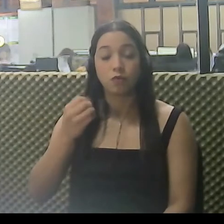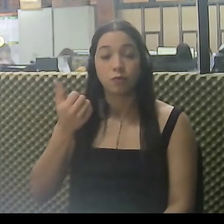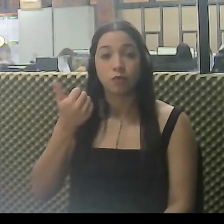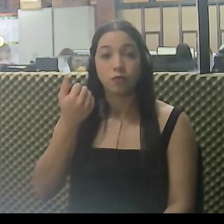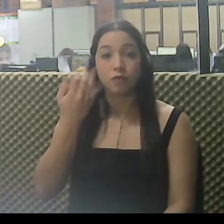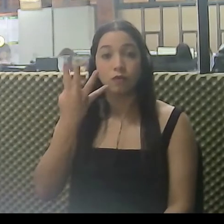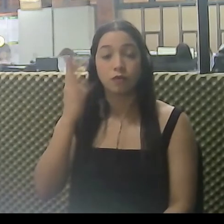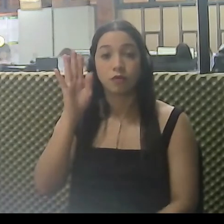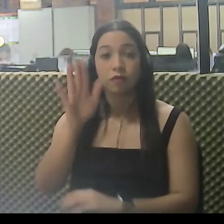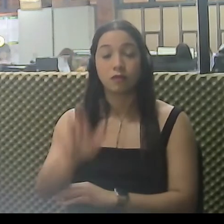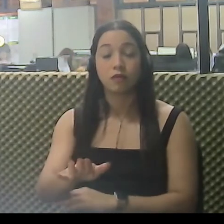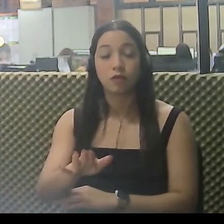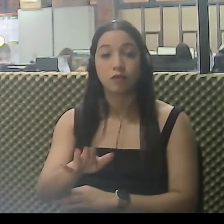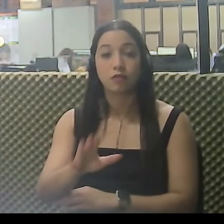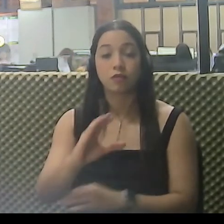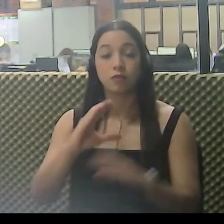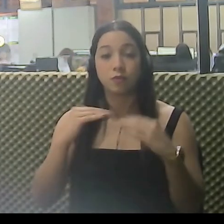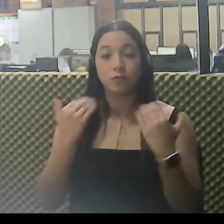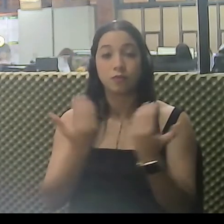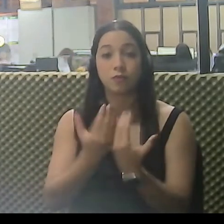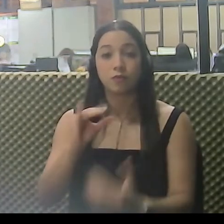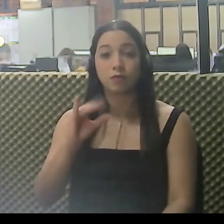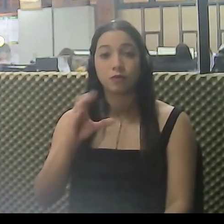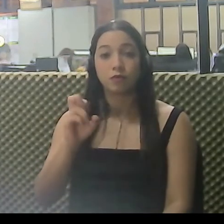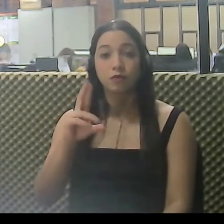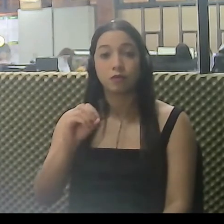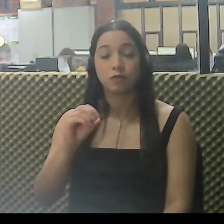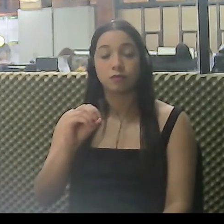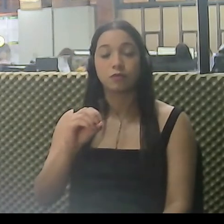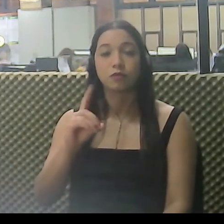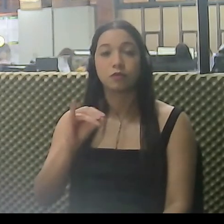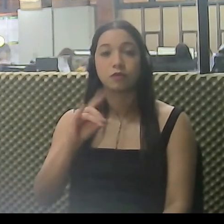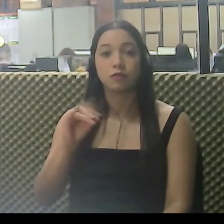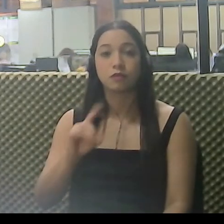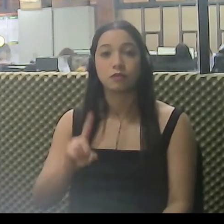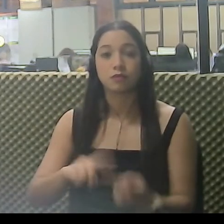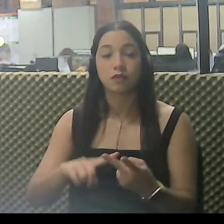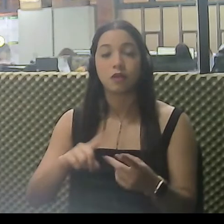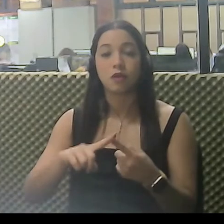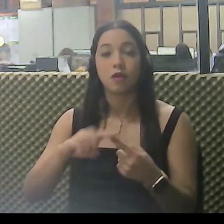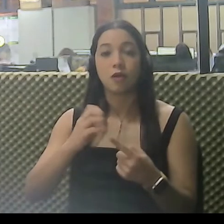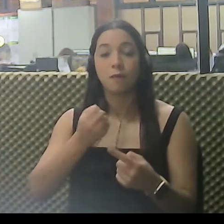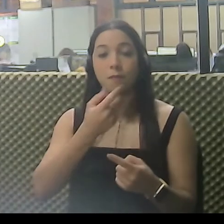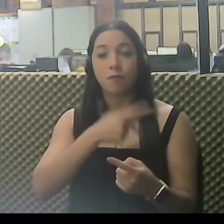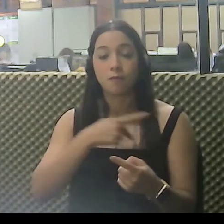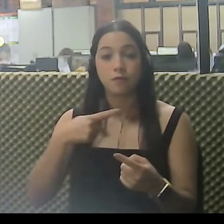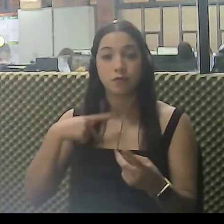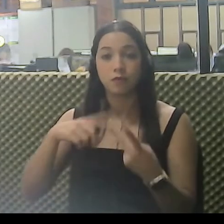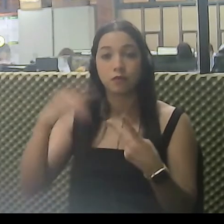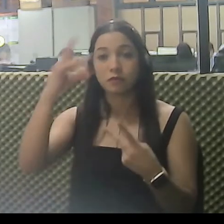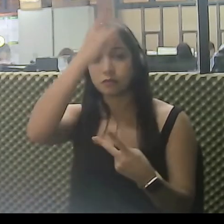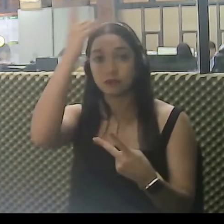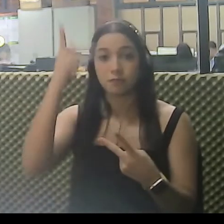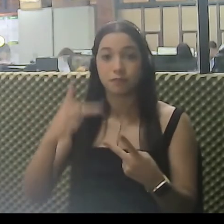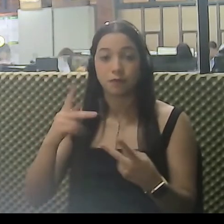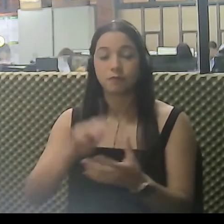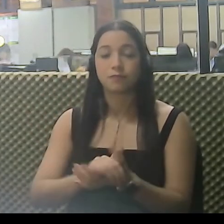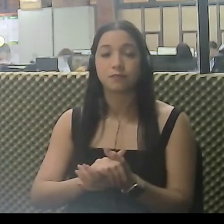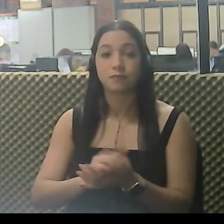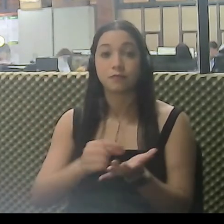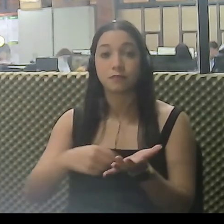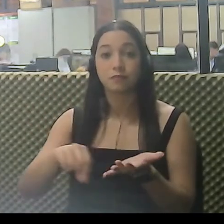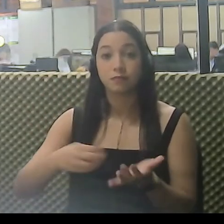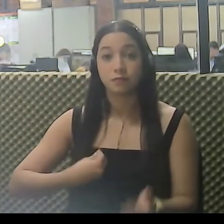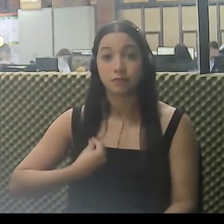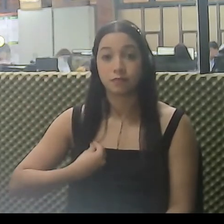no Auditório Cícero Diniz, para os cemitérios Campo do Bom Pastor e São Pedro. As inscrições devem ser feitas